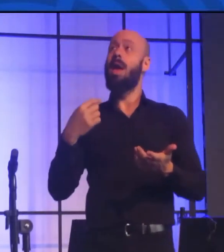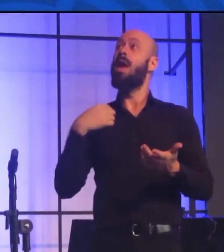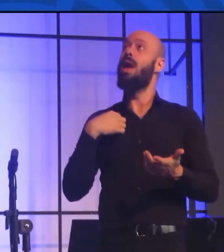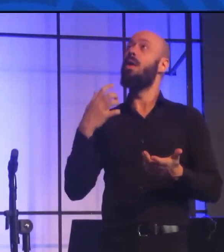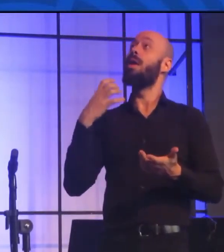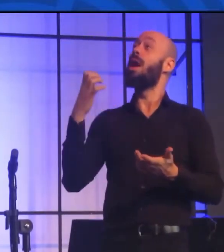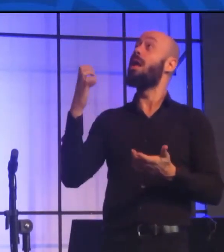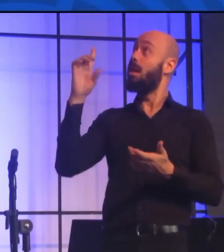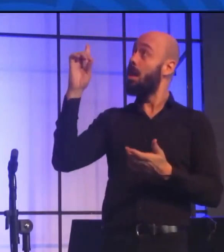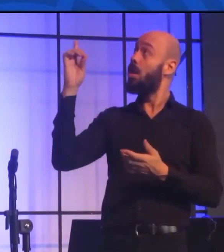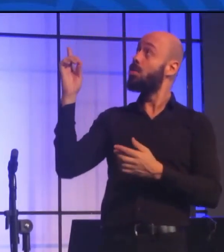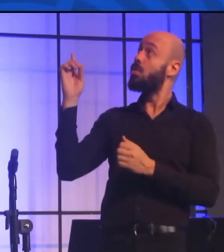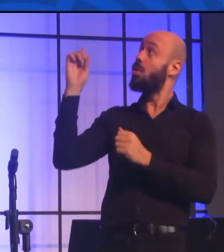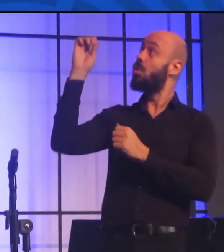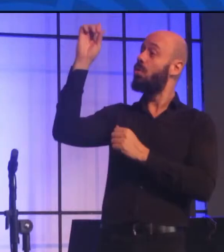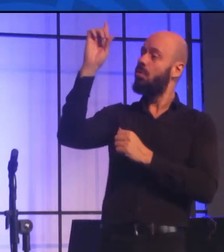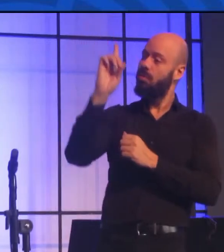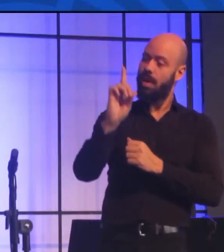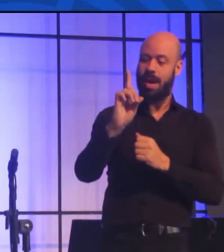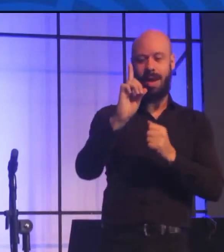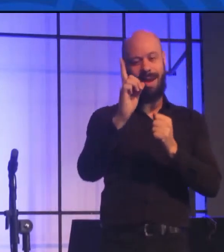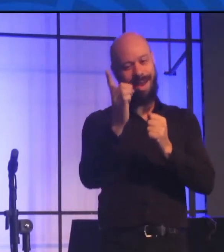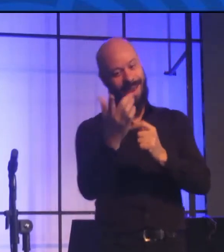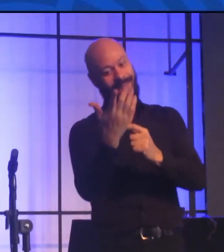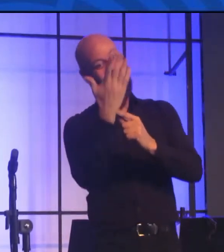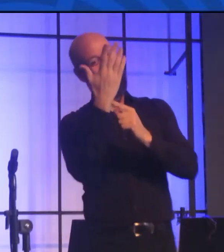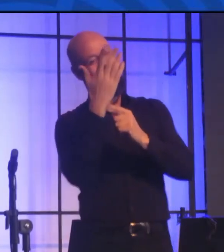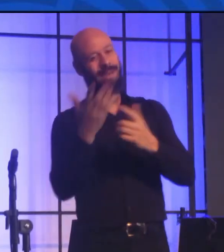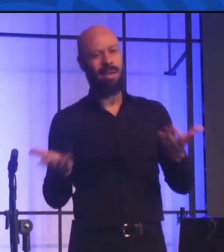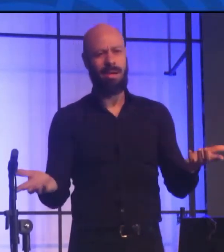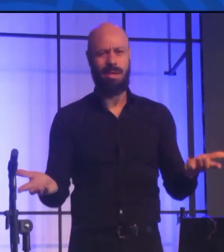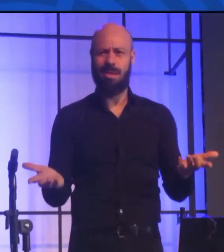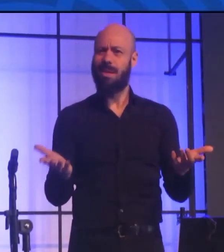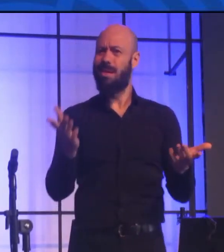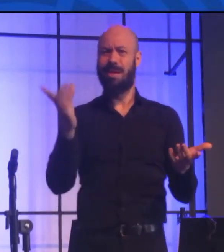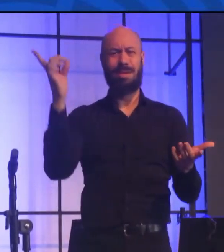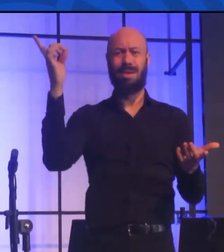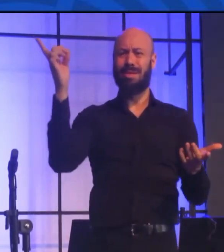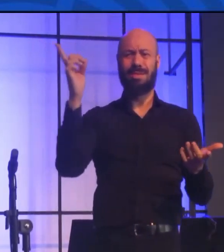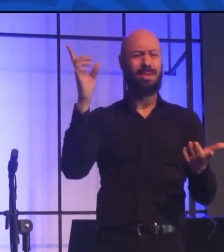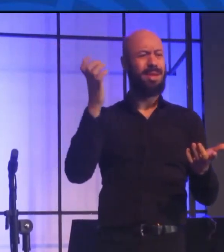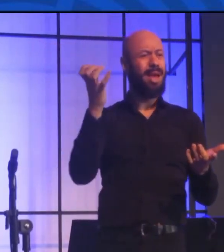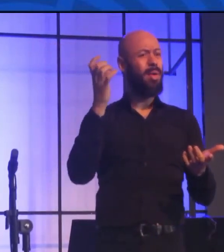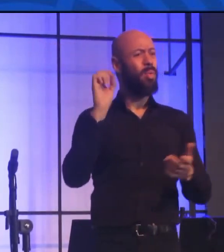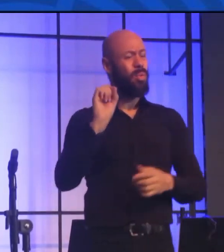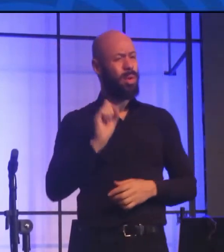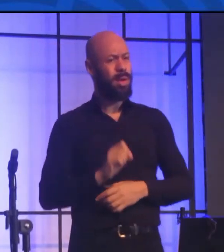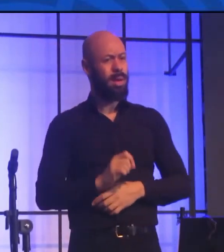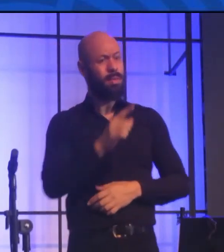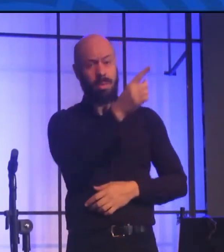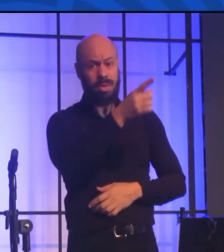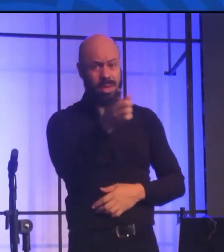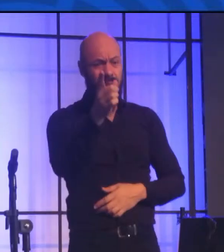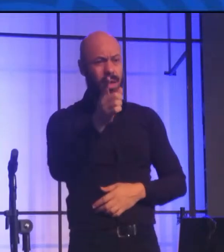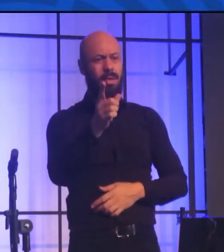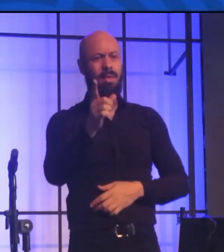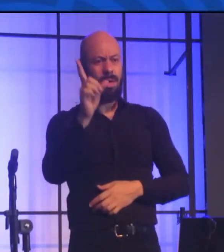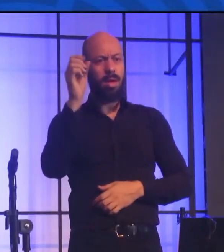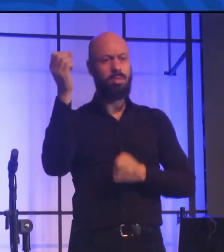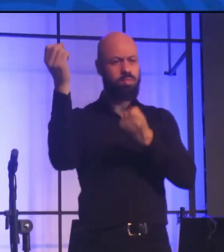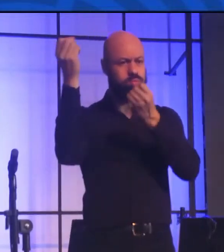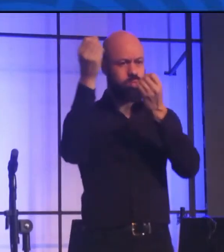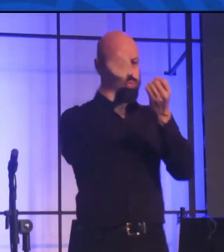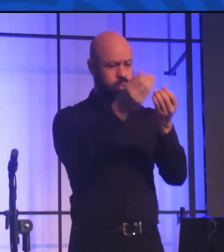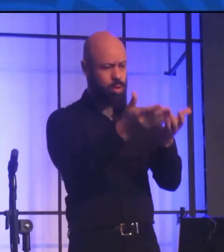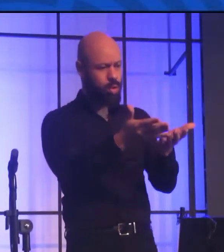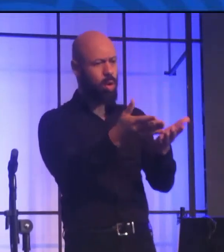que você se mova, que você haja, que você multiplique aquilo que eu já coloquei na sua mão, que você